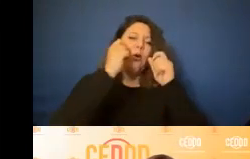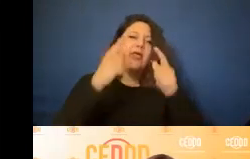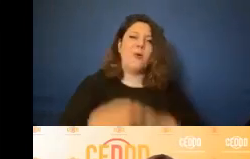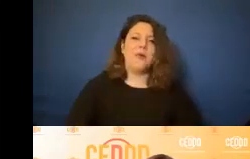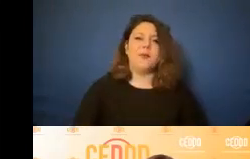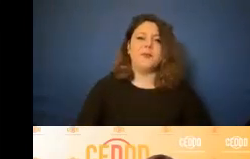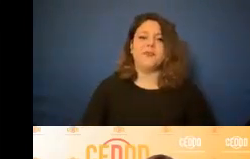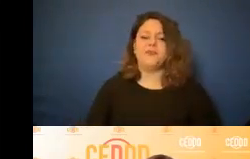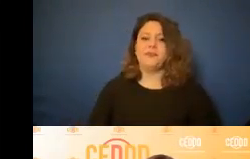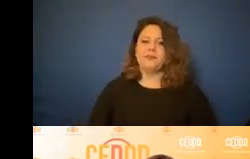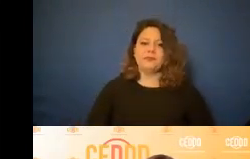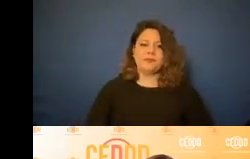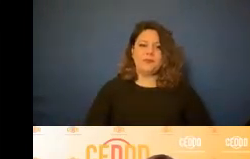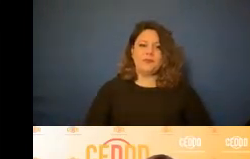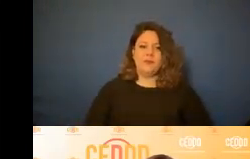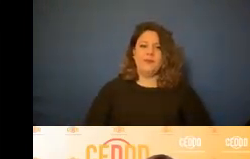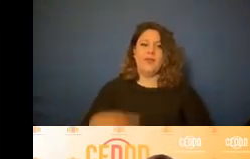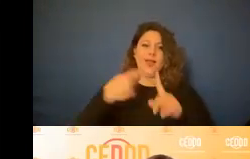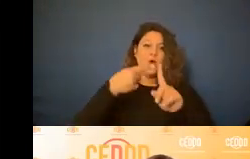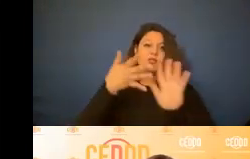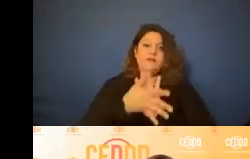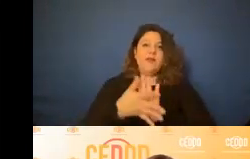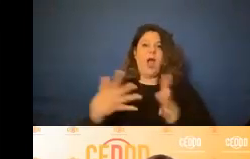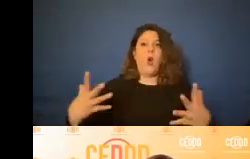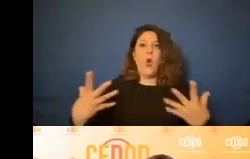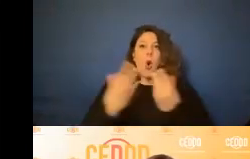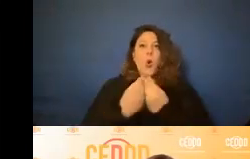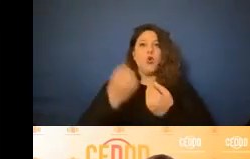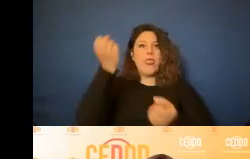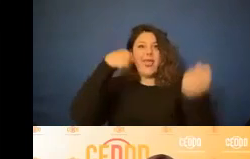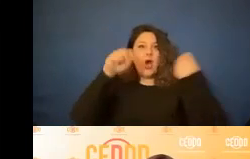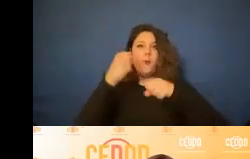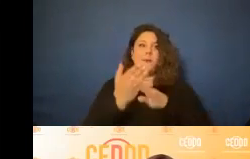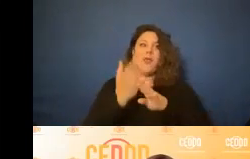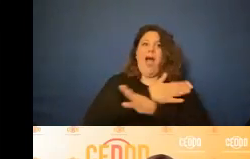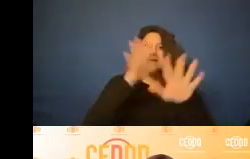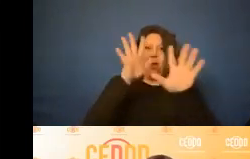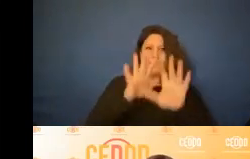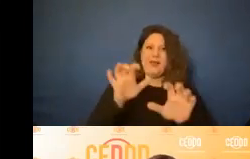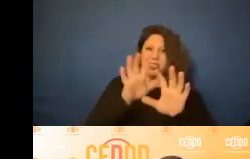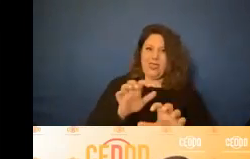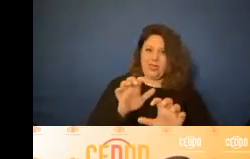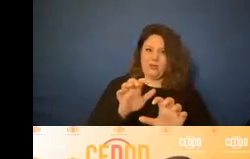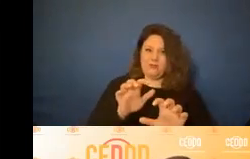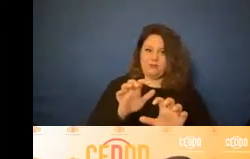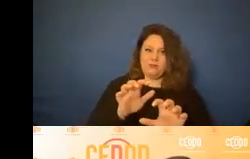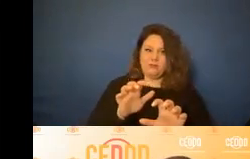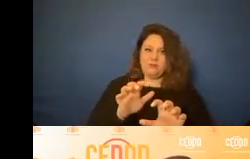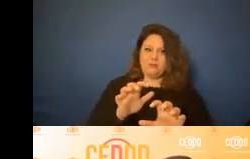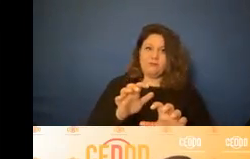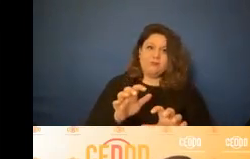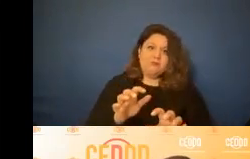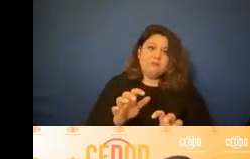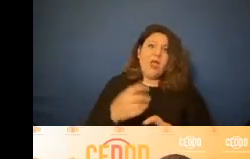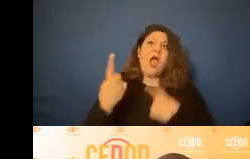Entendiendo que el acoso es un conjunto de conductas aprendidas. Sí, que se producen de forma individual, a veces más